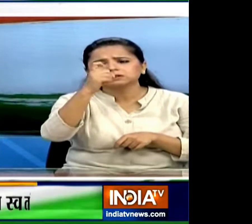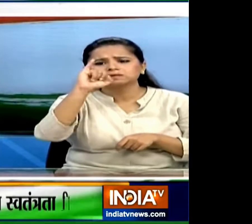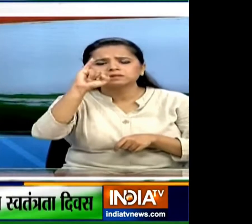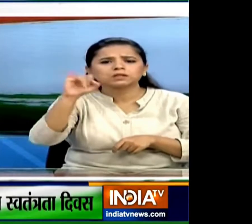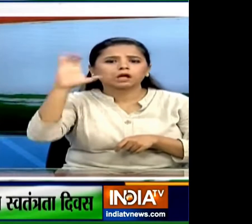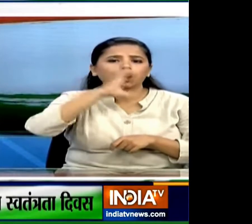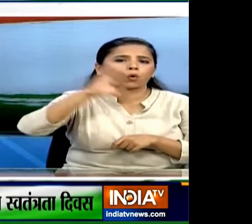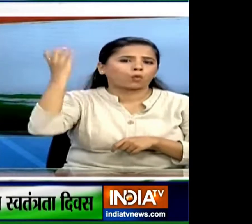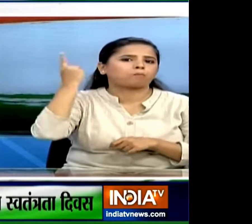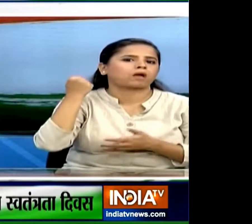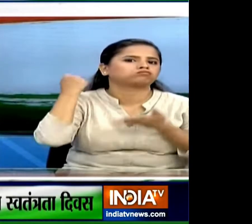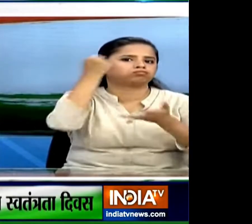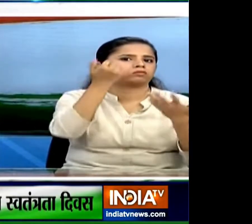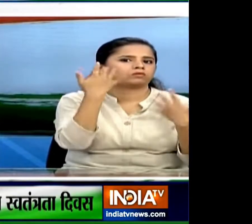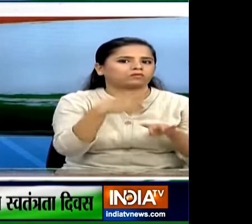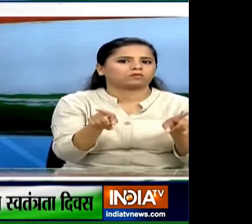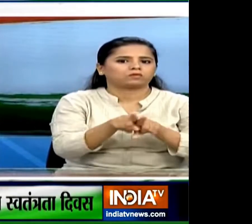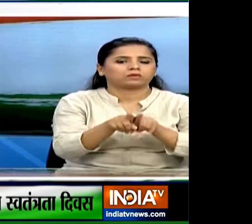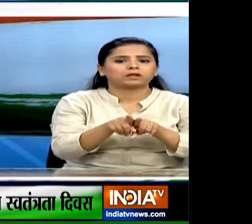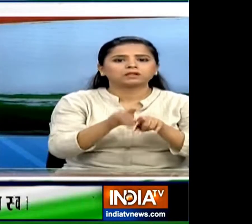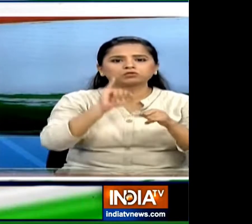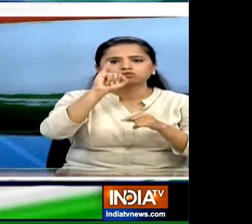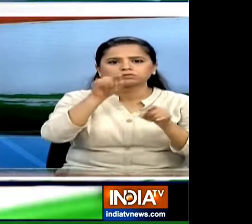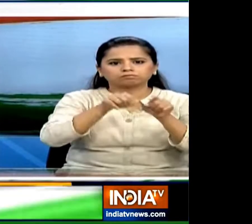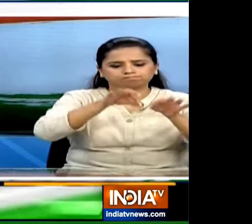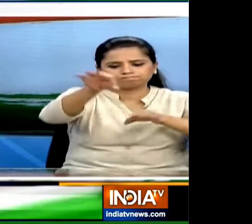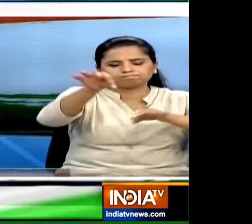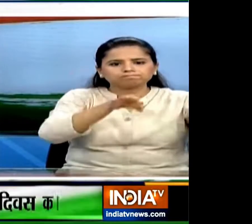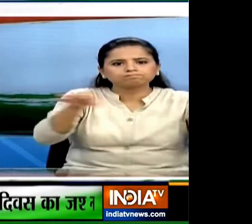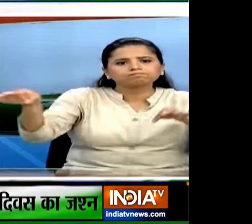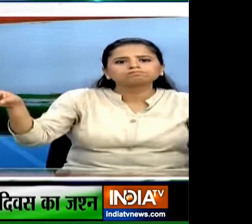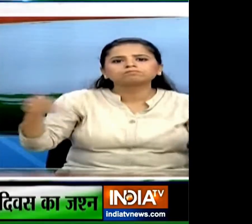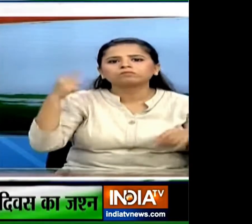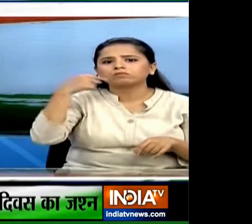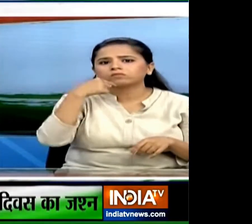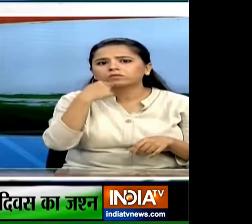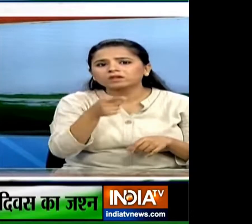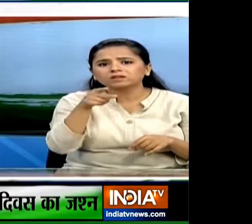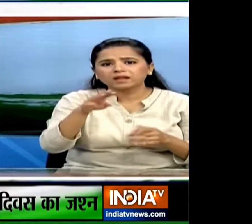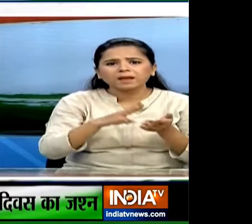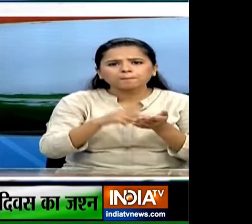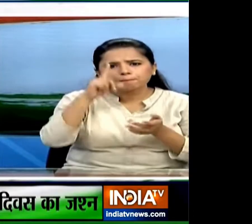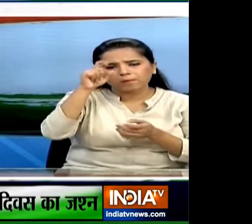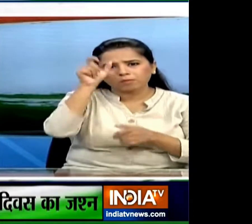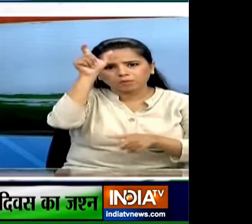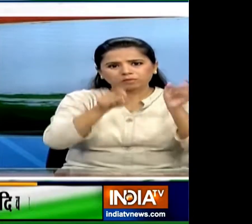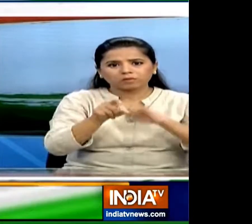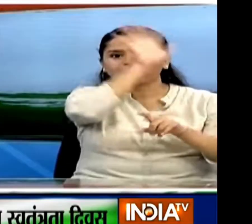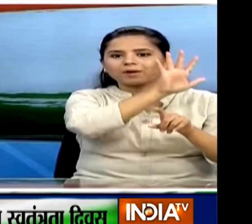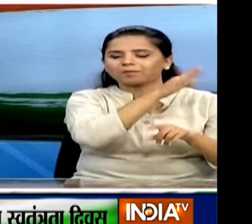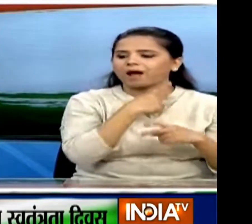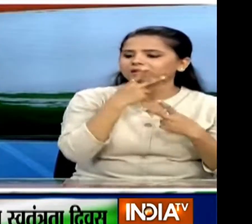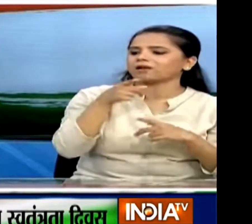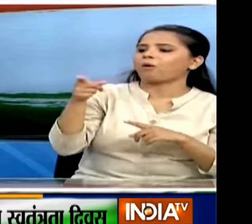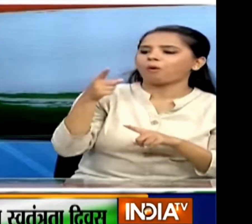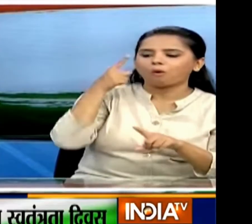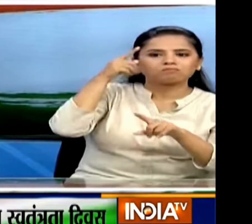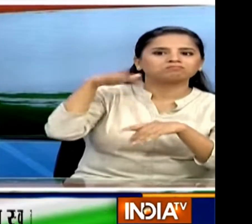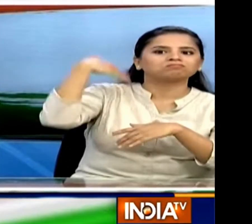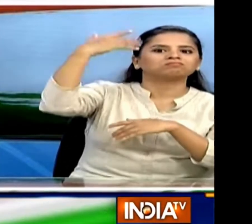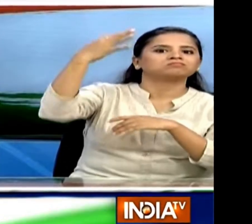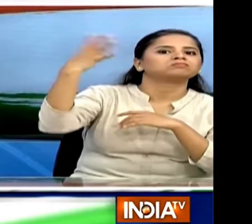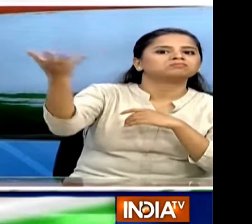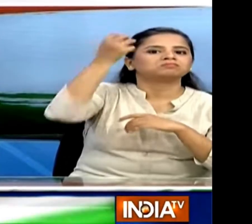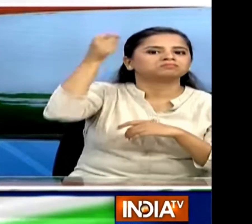है। 6 भुजाओं वाले आकार में बने मेमोरियल में के केंद्र में 15 मीटर ऊंचा स्मारक स्तंभ। हाल ही खत्म